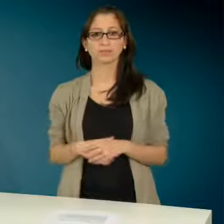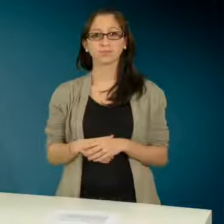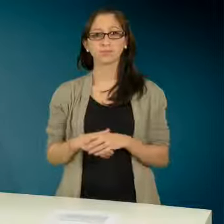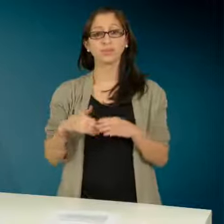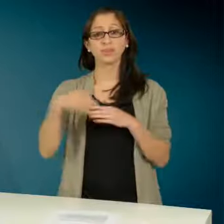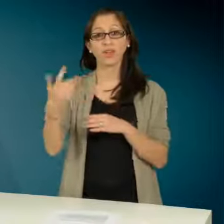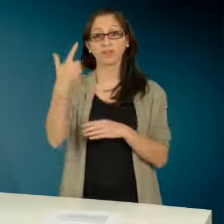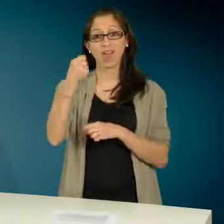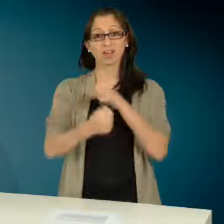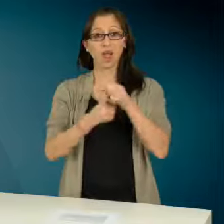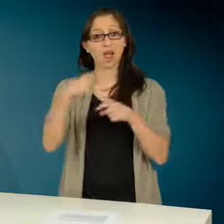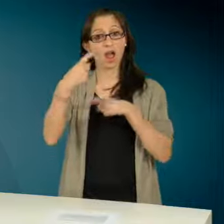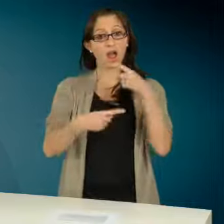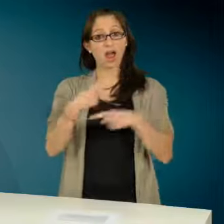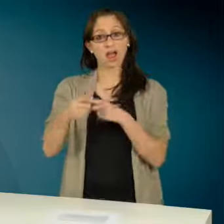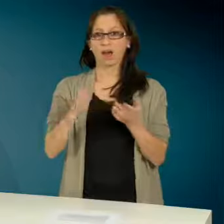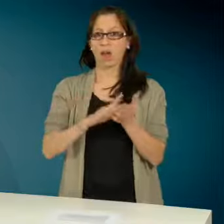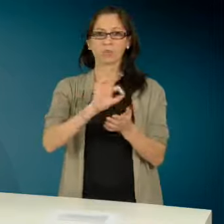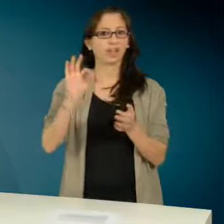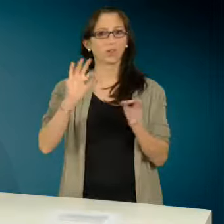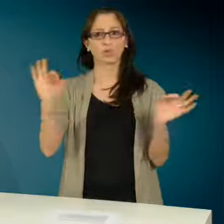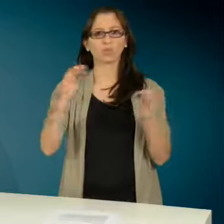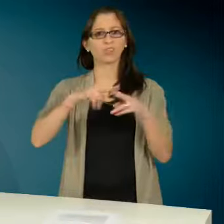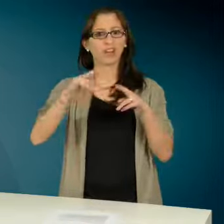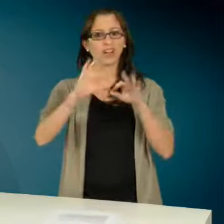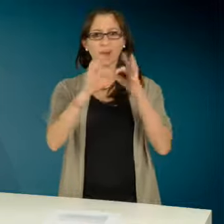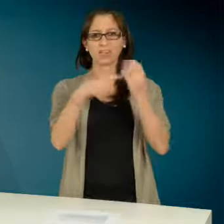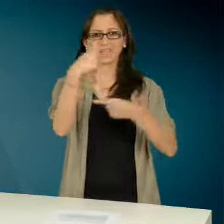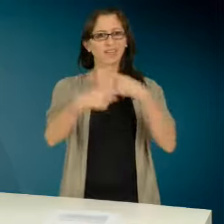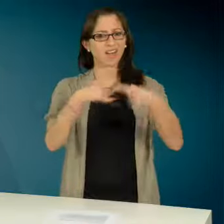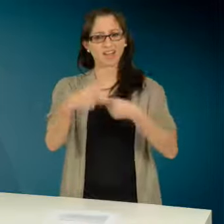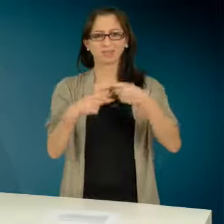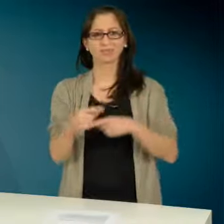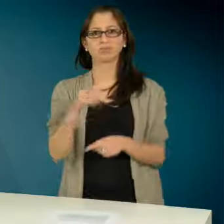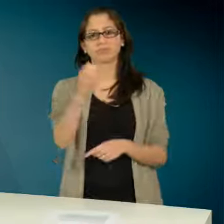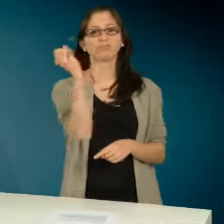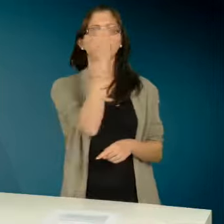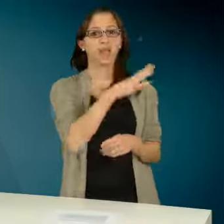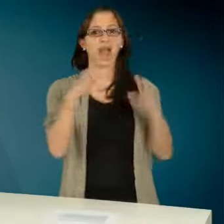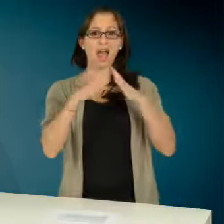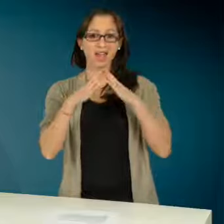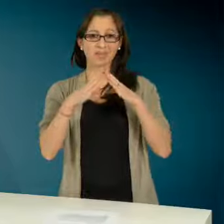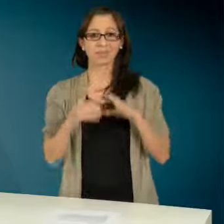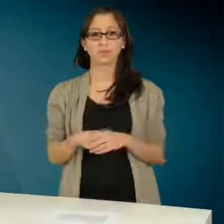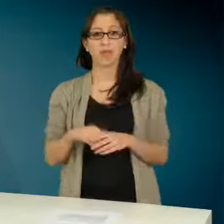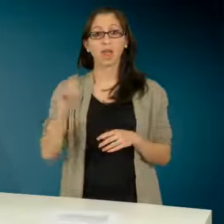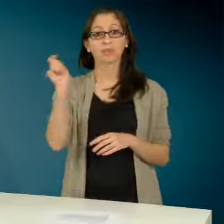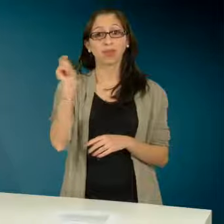Nach 2 Jahren läuft es nicht gut in der Pflegefamilie. Antonio wird in ein Heim geschickt. Eine Tante